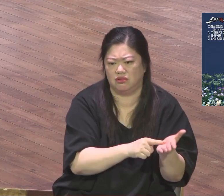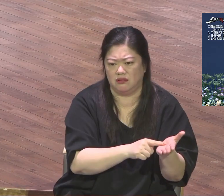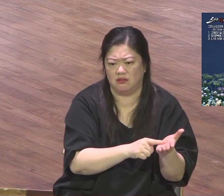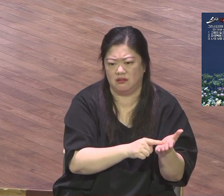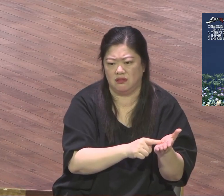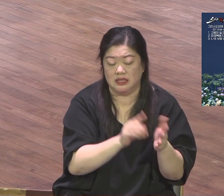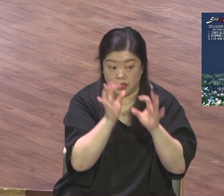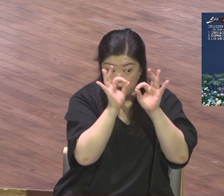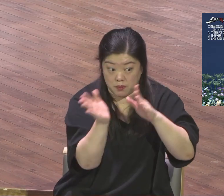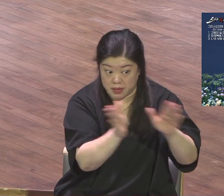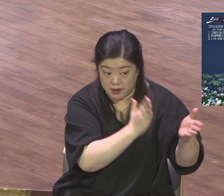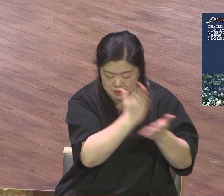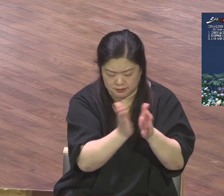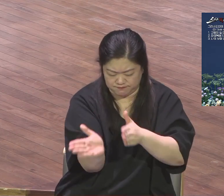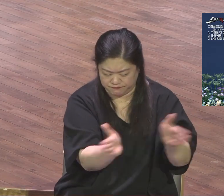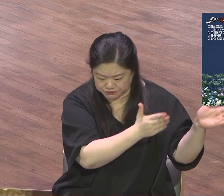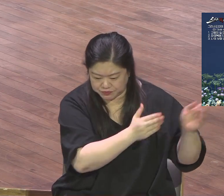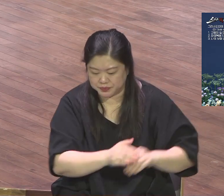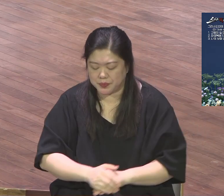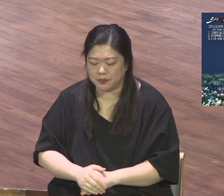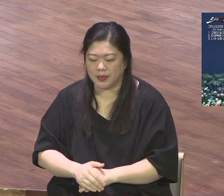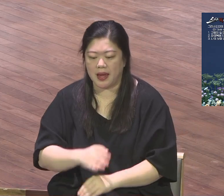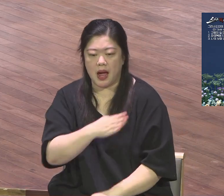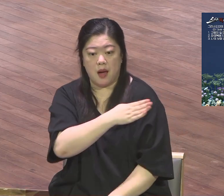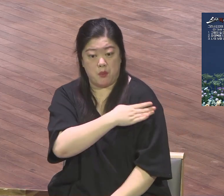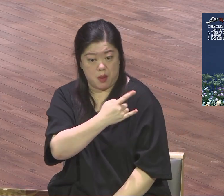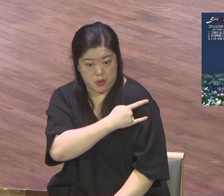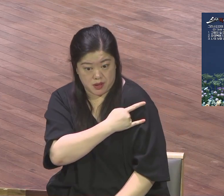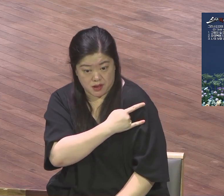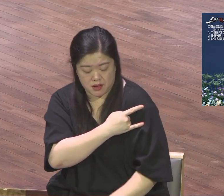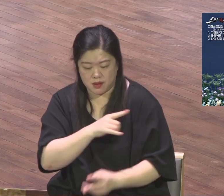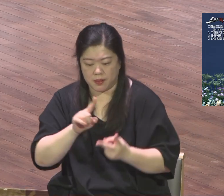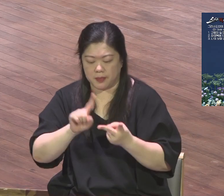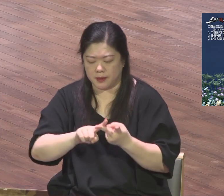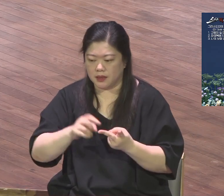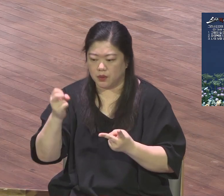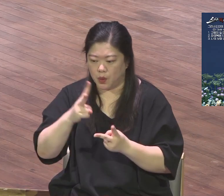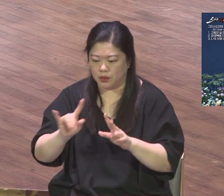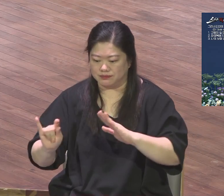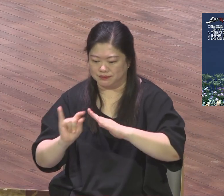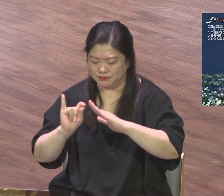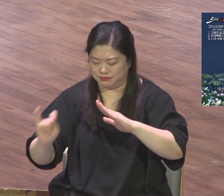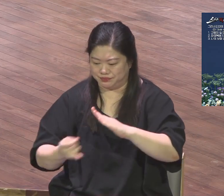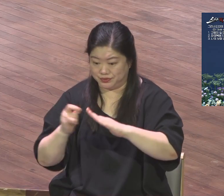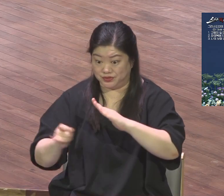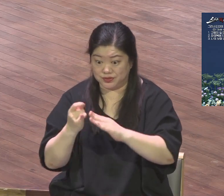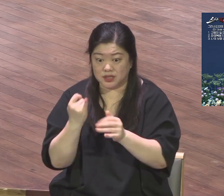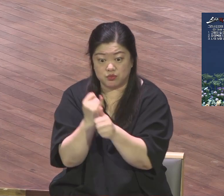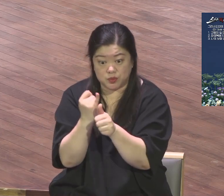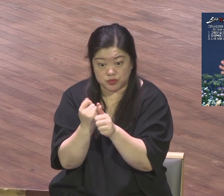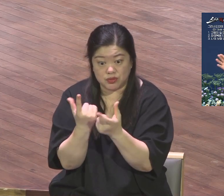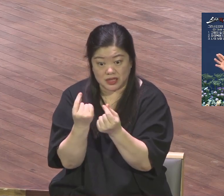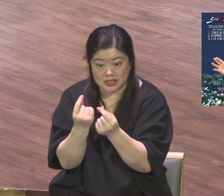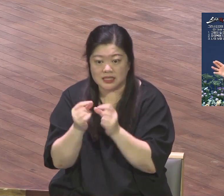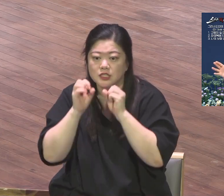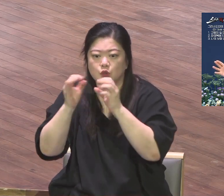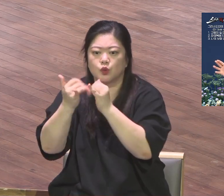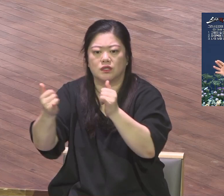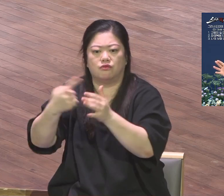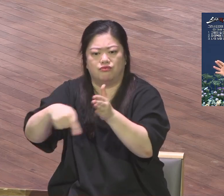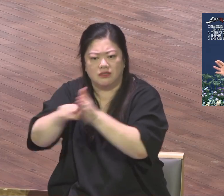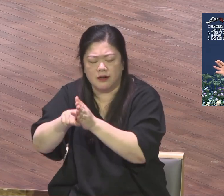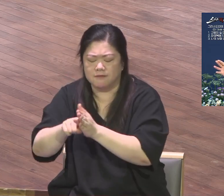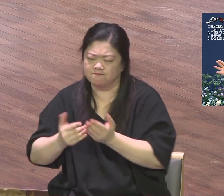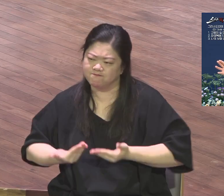회복자들로서 전문적인 복음 운동을 하는 그런 사역자가 아니었지만 그 이상으로 하나님을 감당을